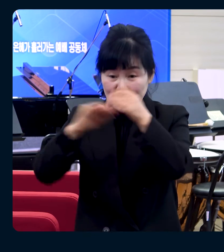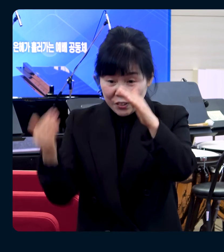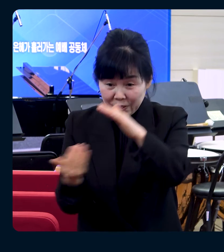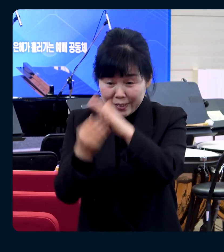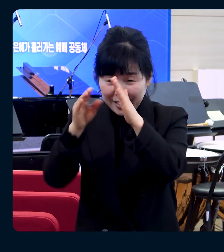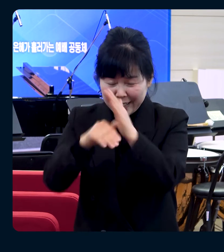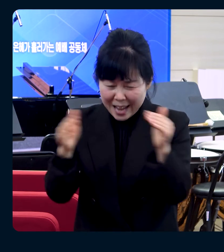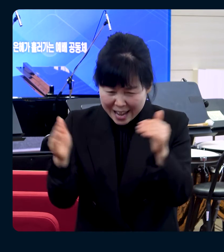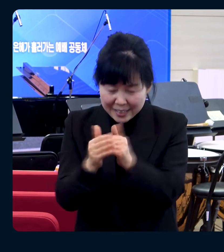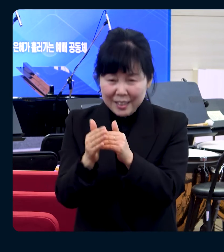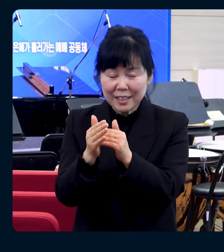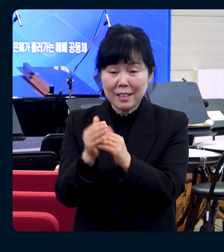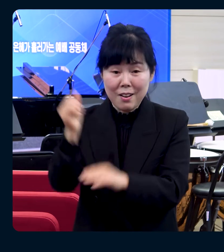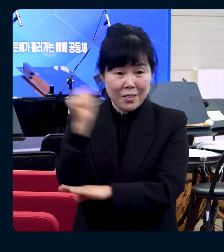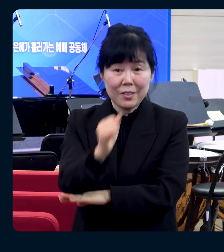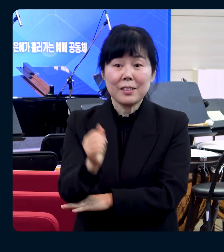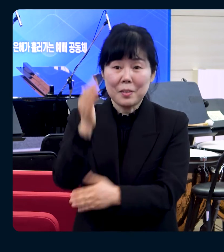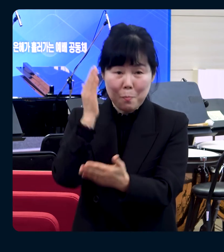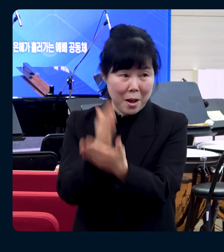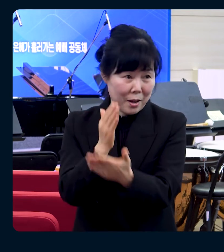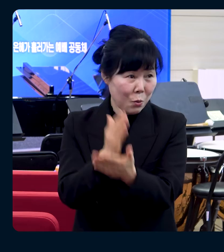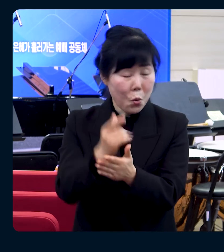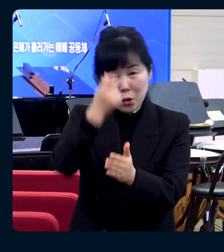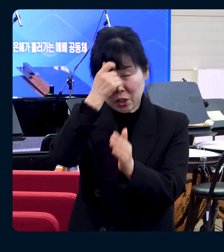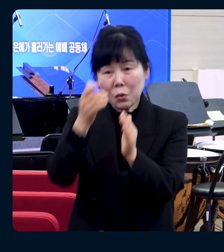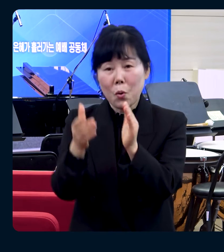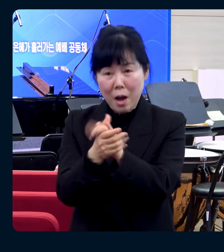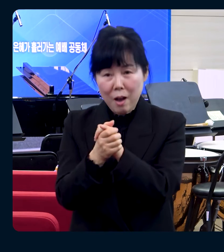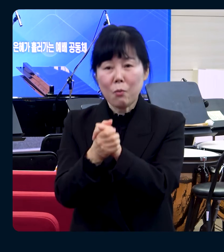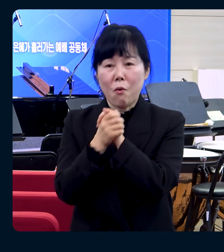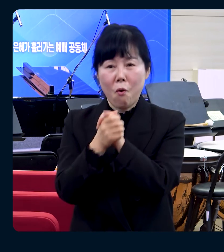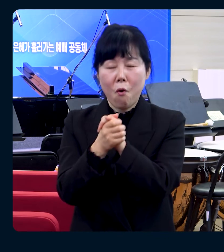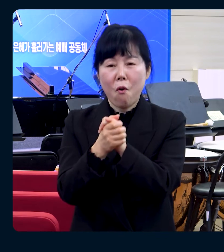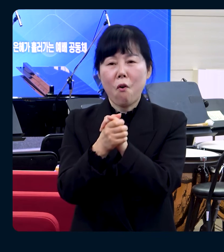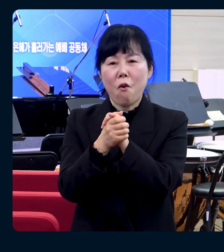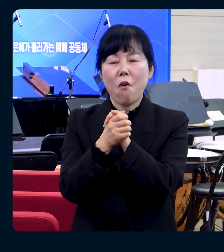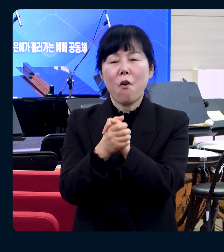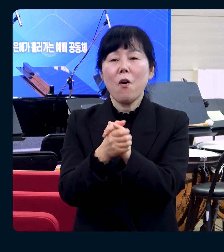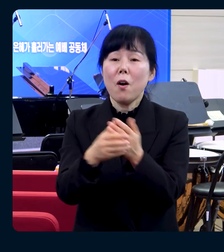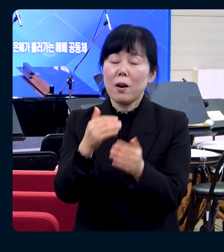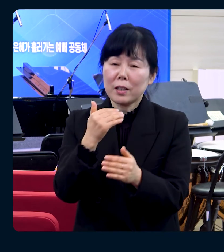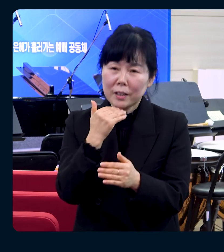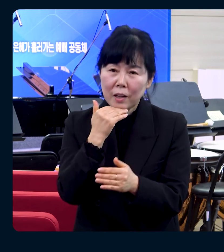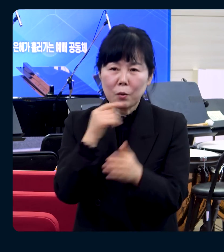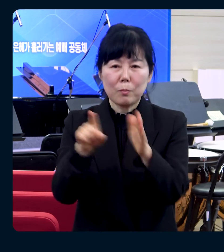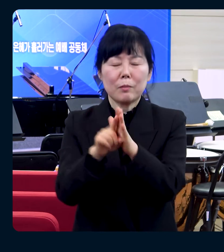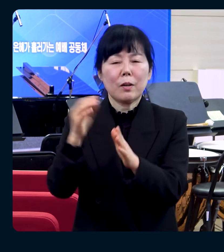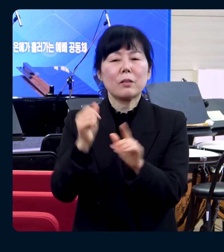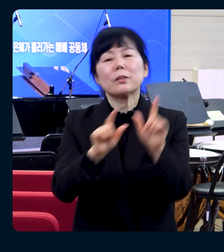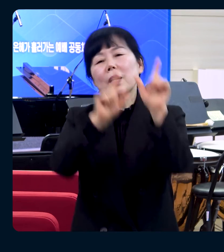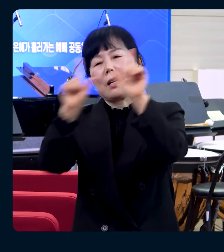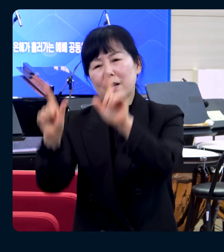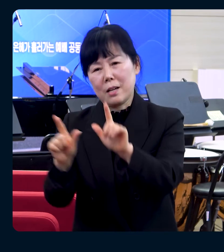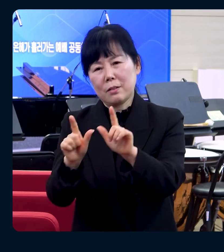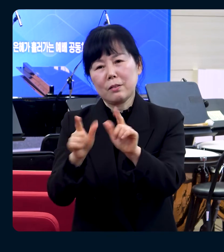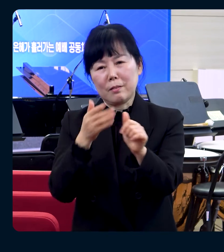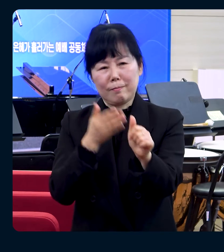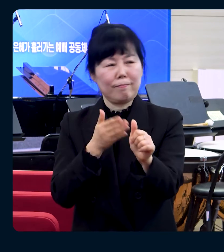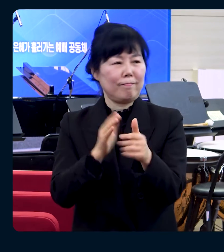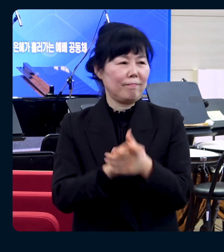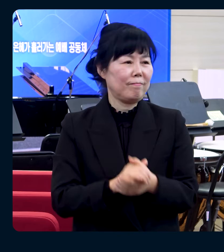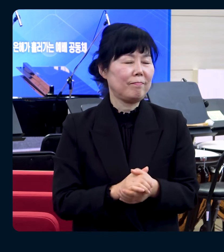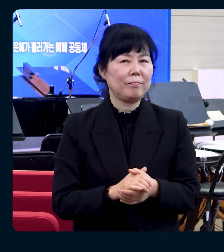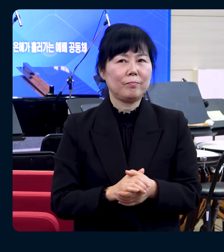그때까지 흔들리지 않고 기도하고 언약을 붙들고 살아갈 수 있기를 주의 이름으로 축원합니다. 그게